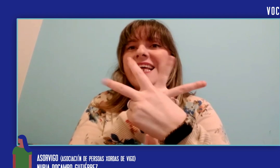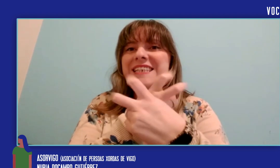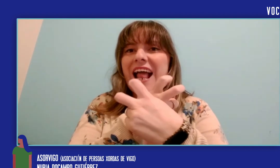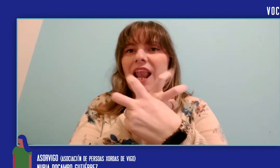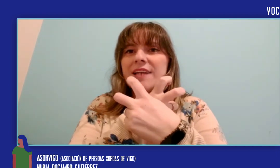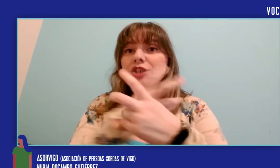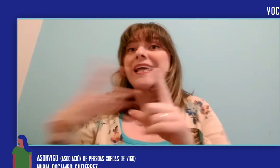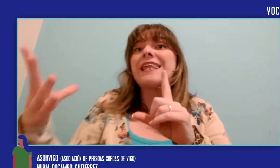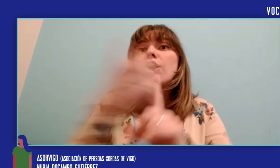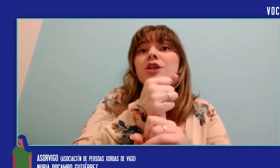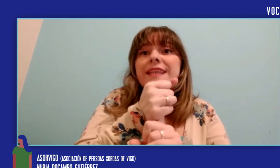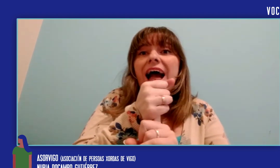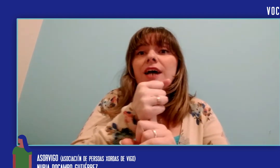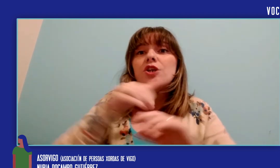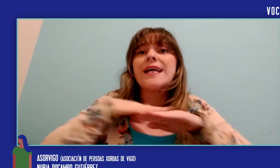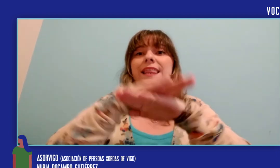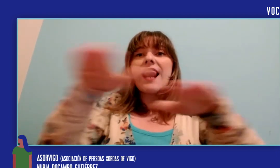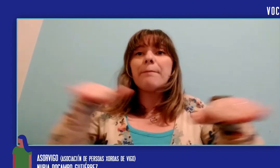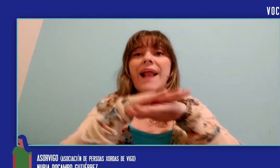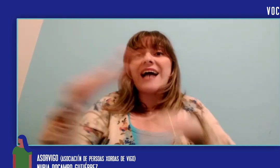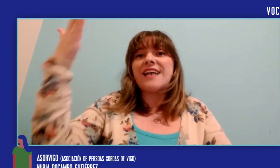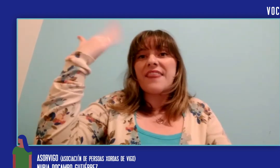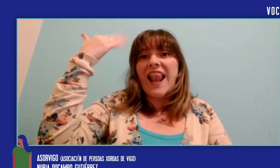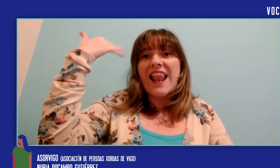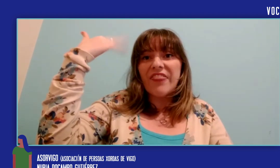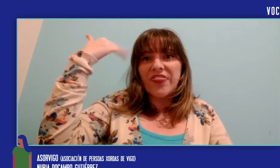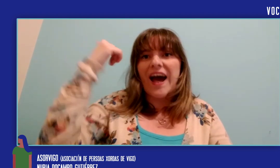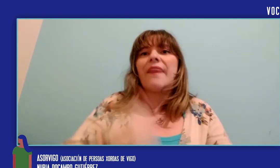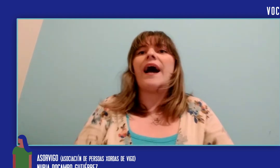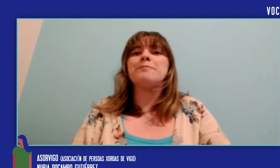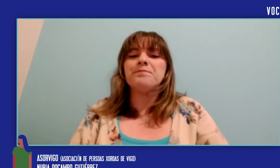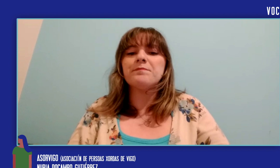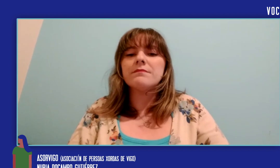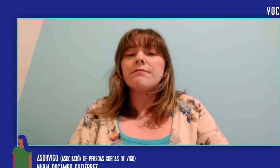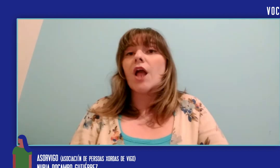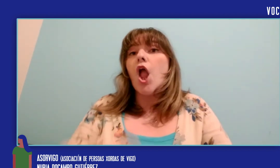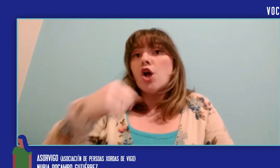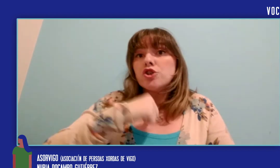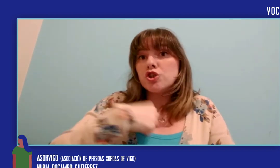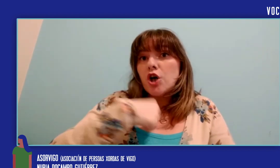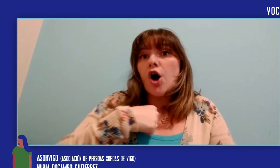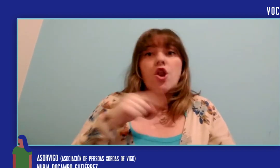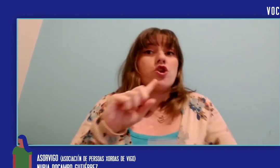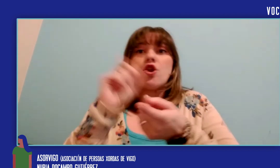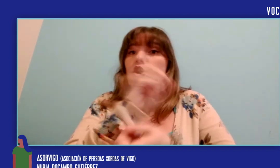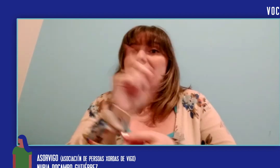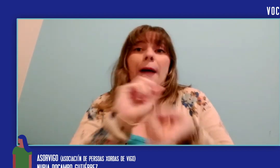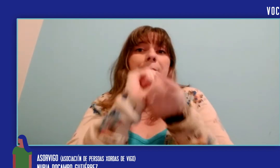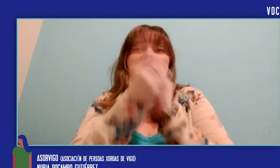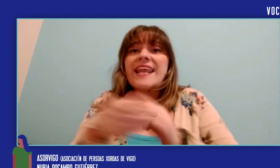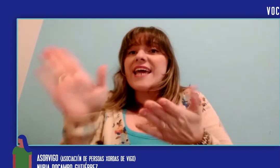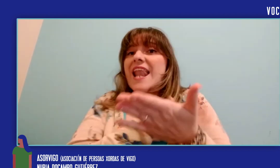los esqueletos encontrados en la playa de la Lanzada. Yo